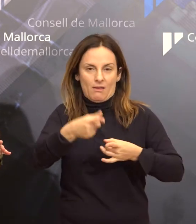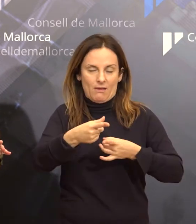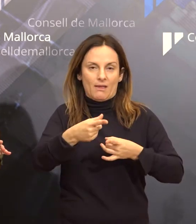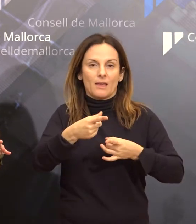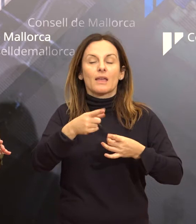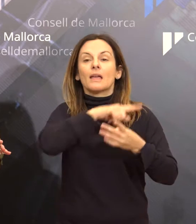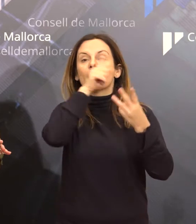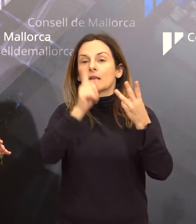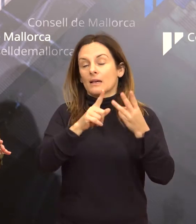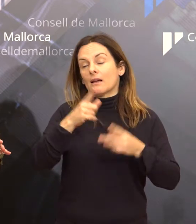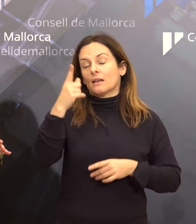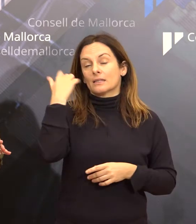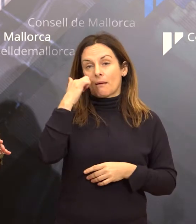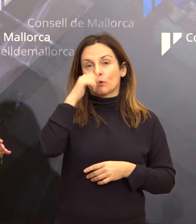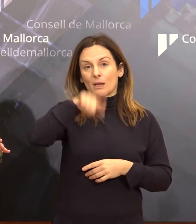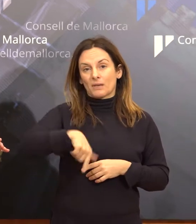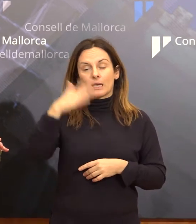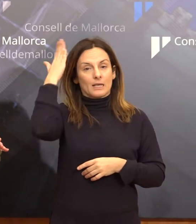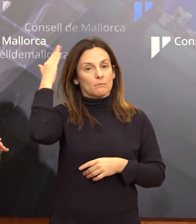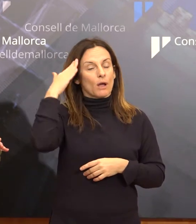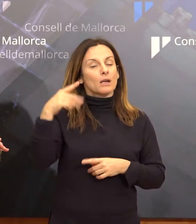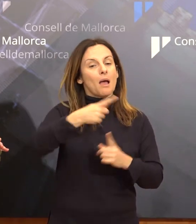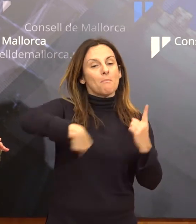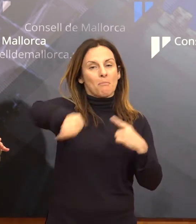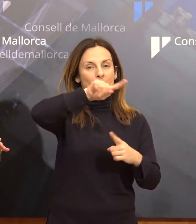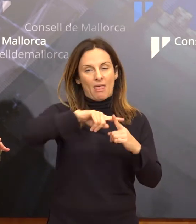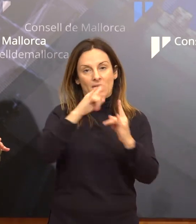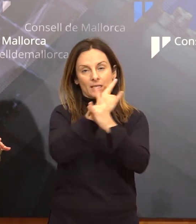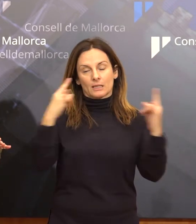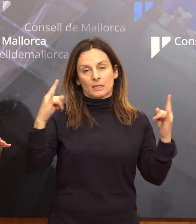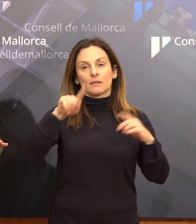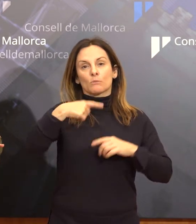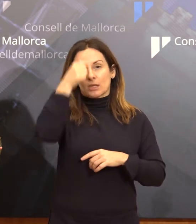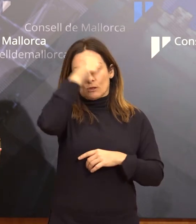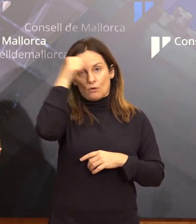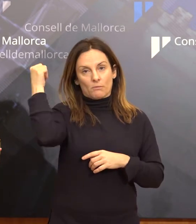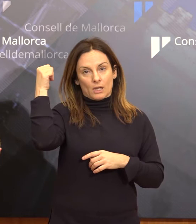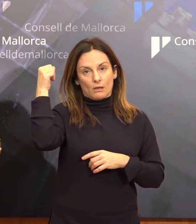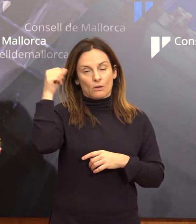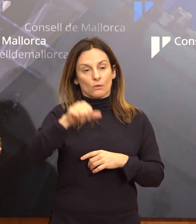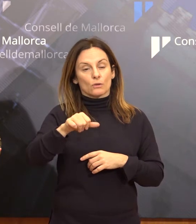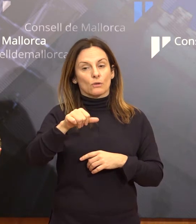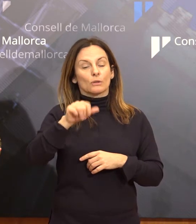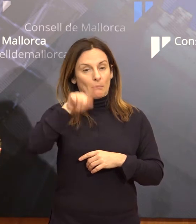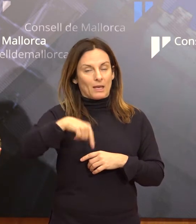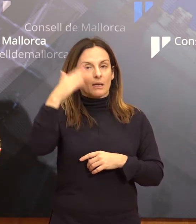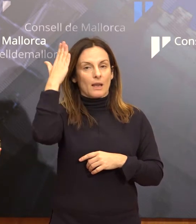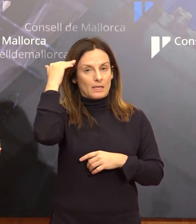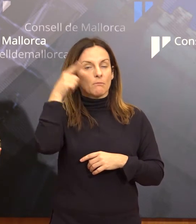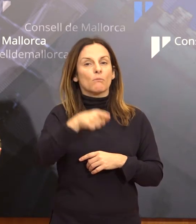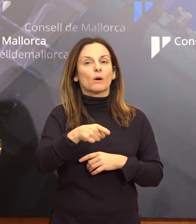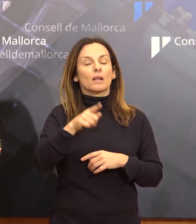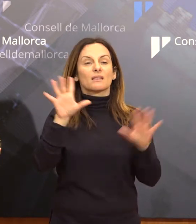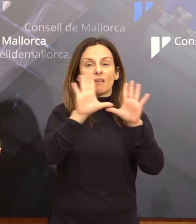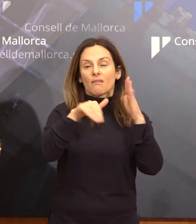mejor amor que después del plazo determinado de un monje y jardines del agroturismo de cannes y sus leyes de mercado de